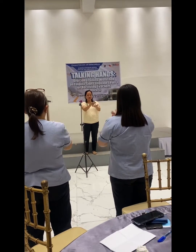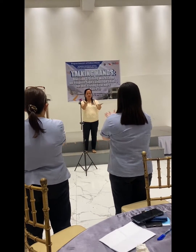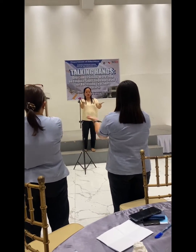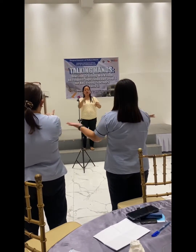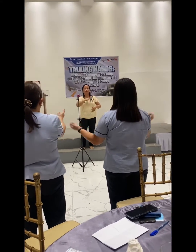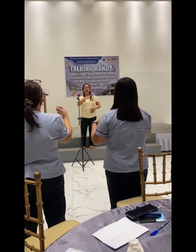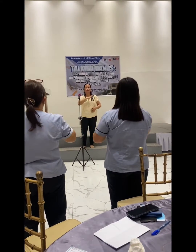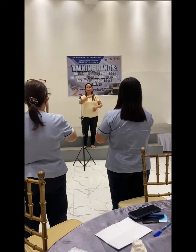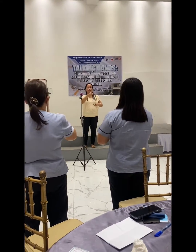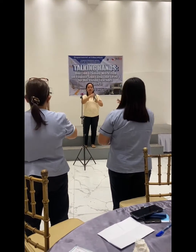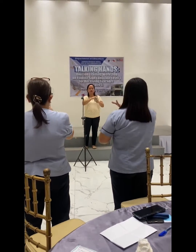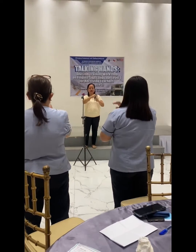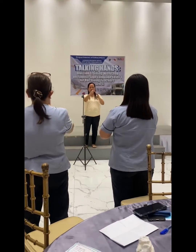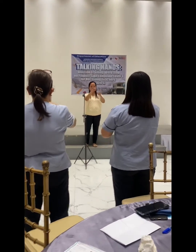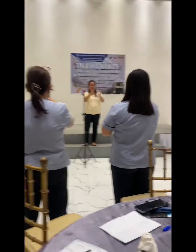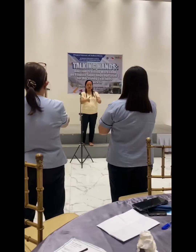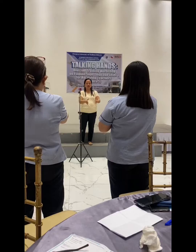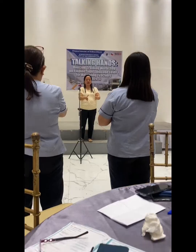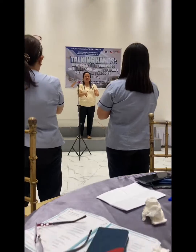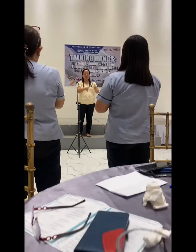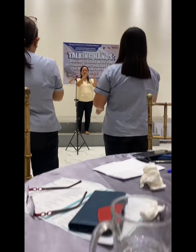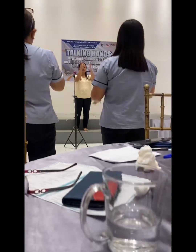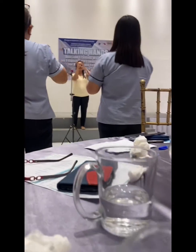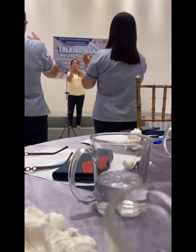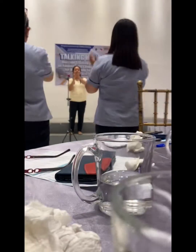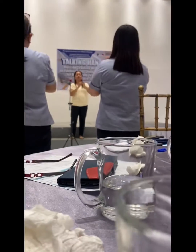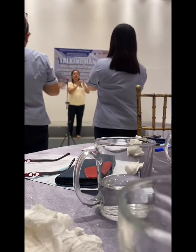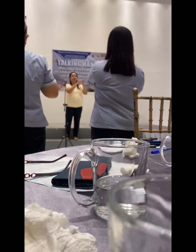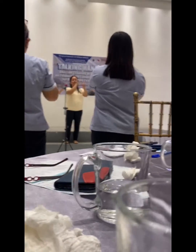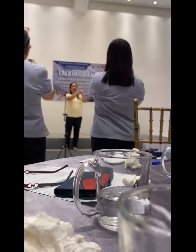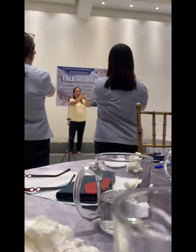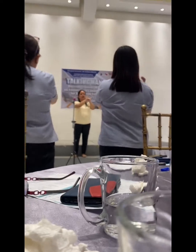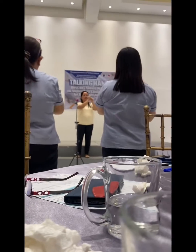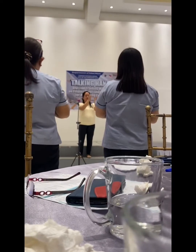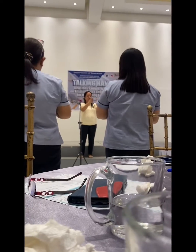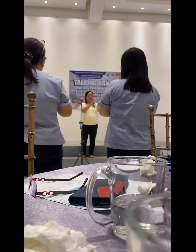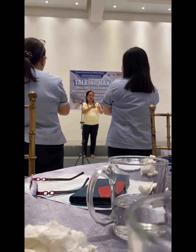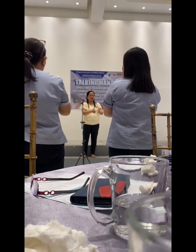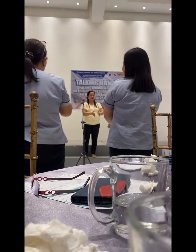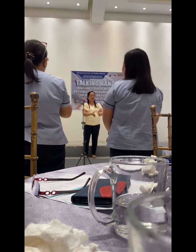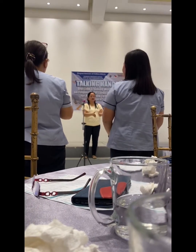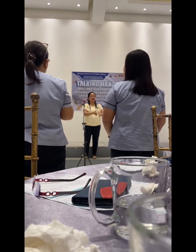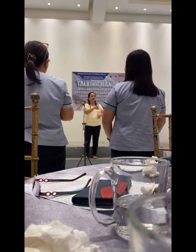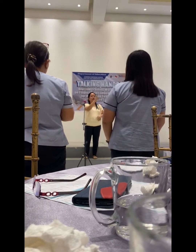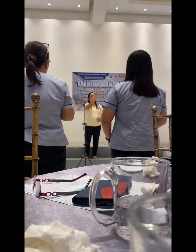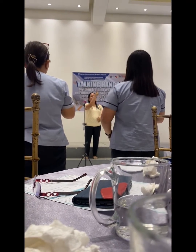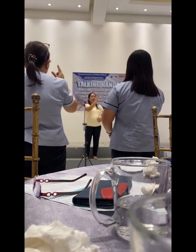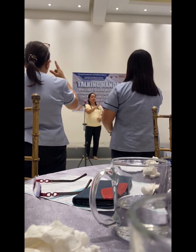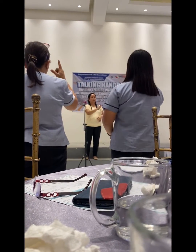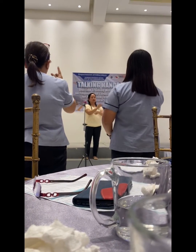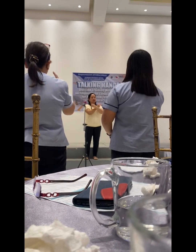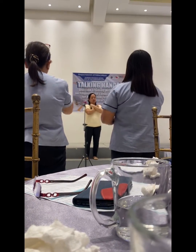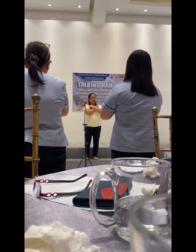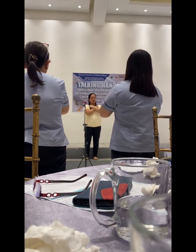nahihirapan sa pagsasalita. Kaya saludo ako sa mga SPED teachers na buong